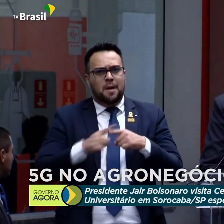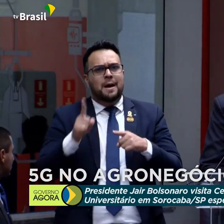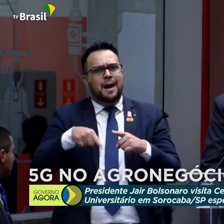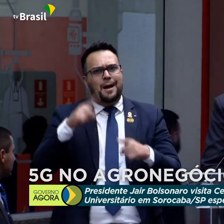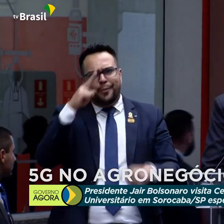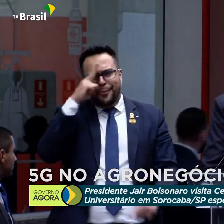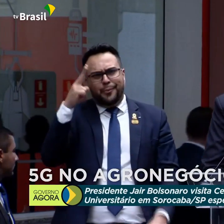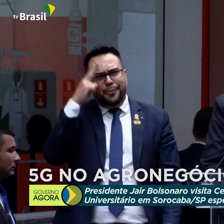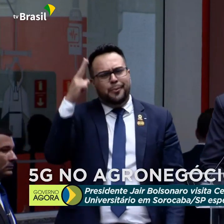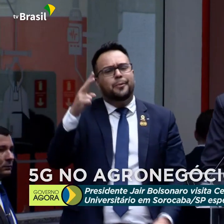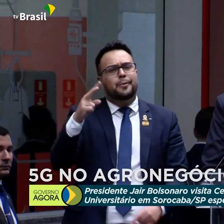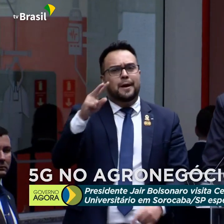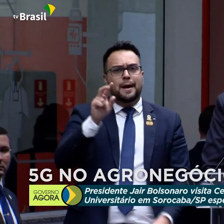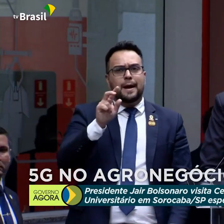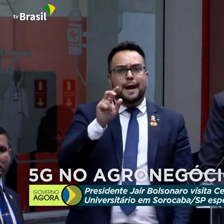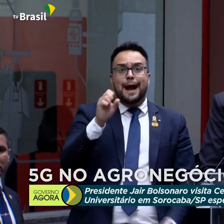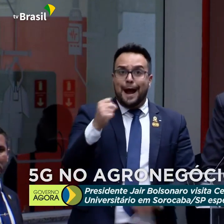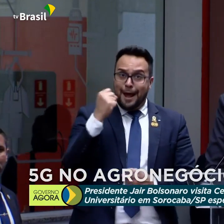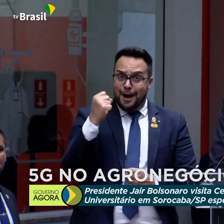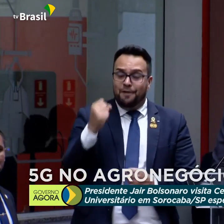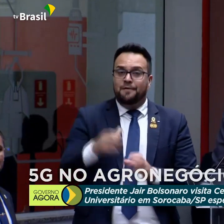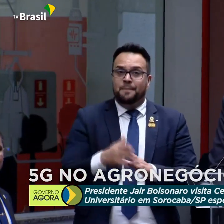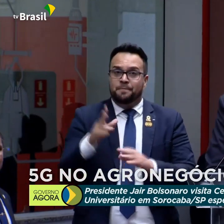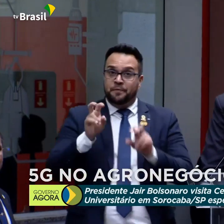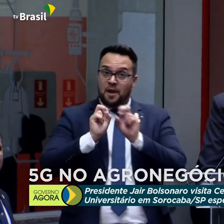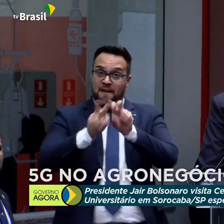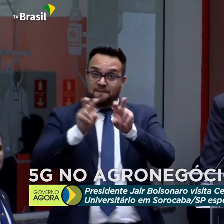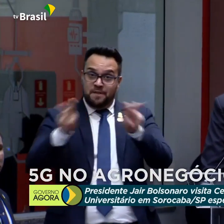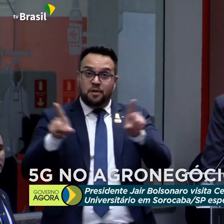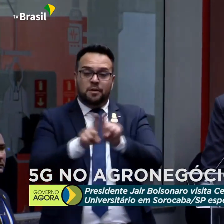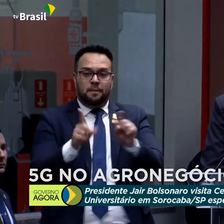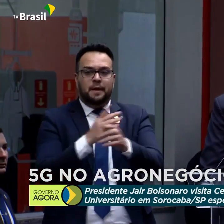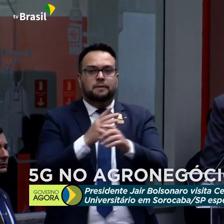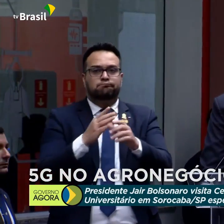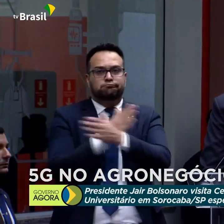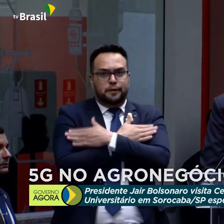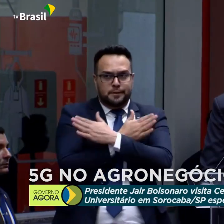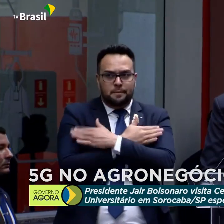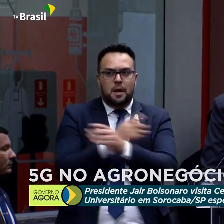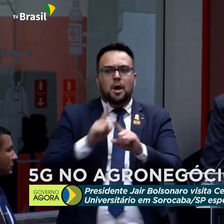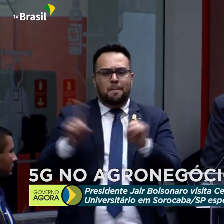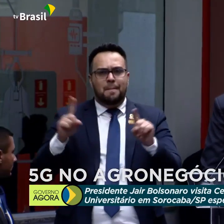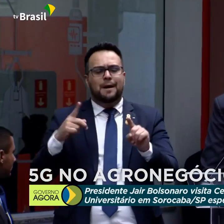gravíssimos. O vírus e o desemprego. Mas trabalhamos arduamente